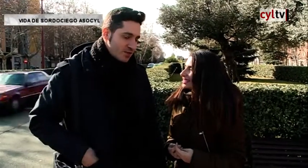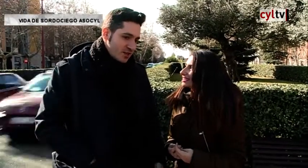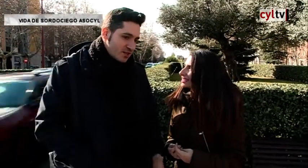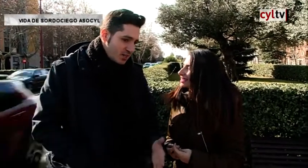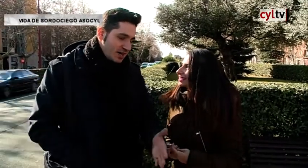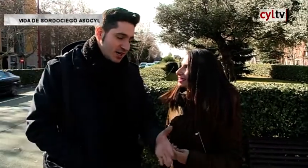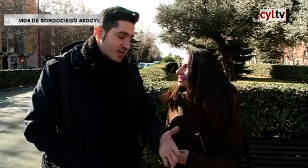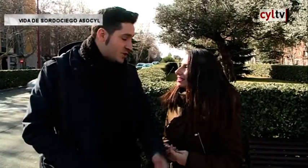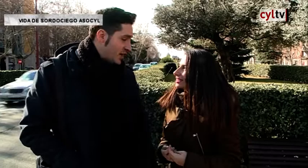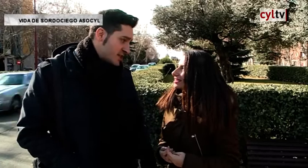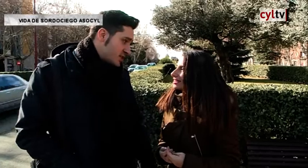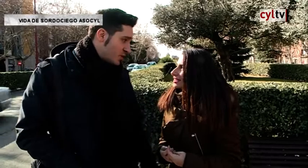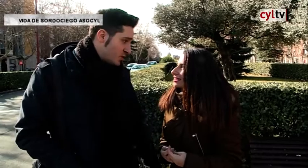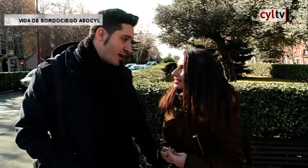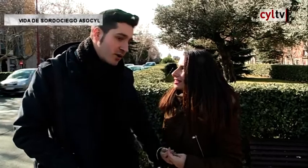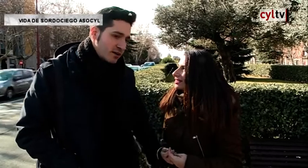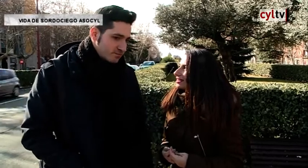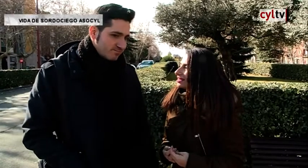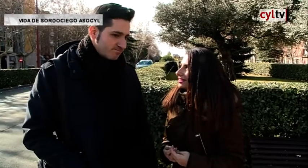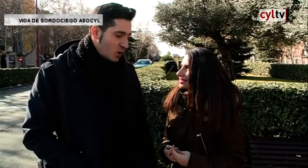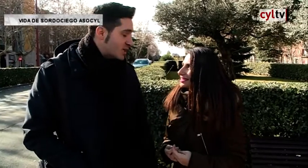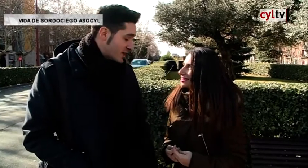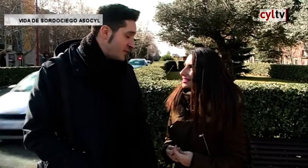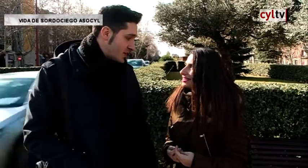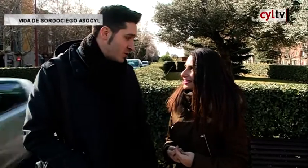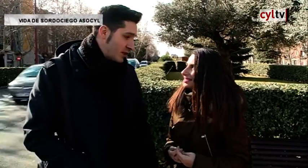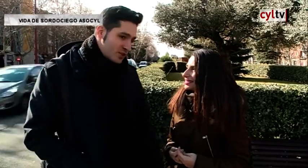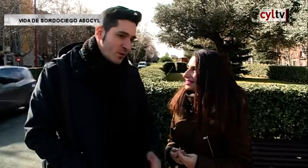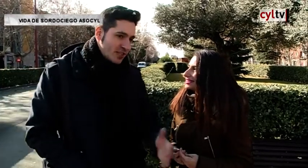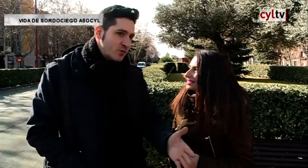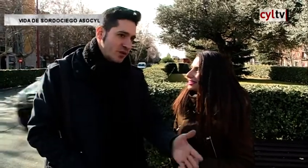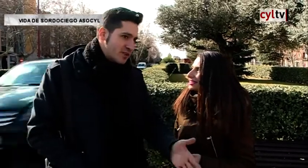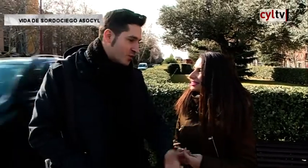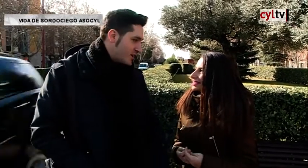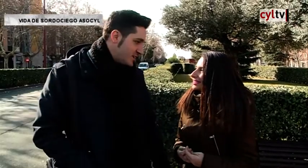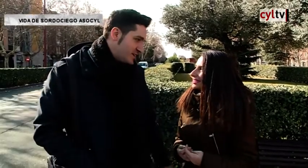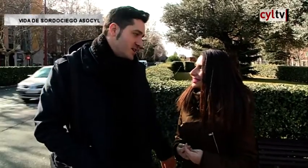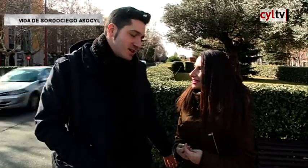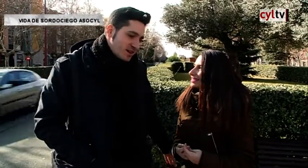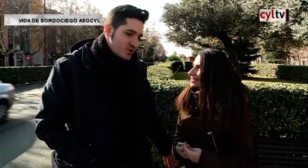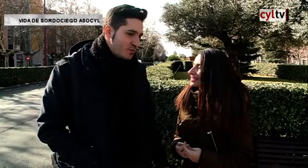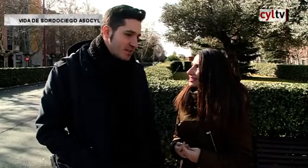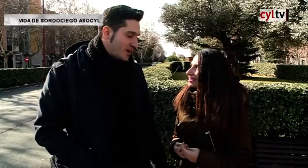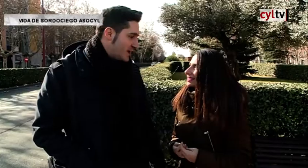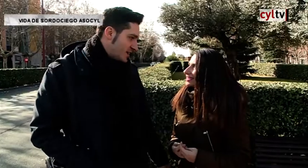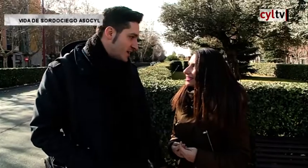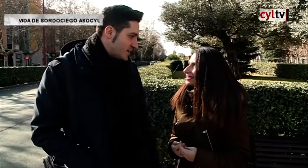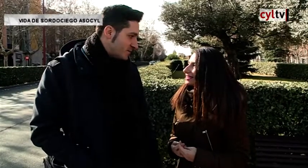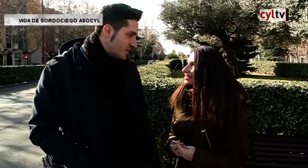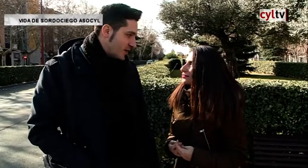personas, hasta que no están en esta situación, no valoran lo que realmente tenemos. Le damos importancia muchas veces a cosas que son más banales que lo que